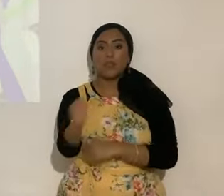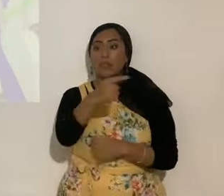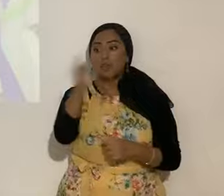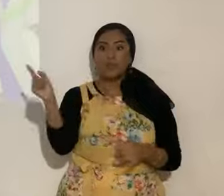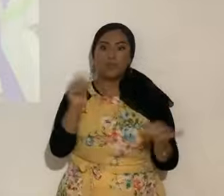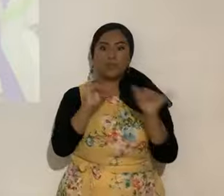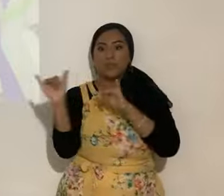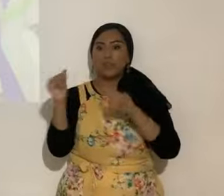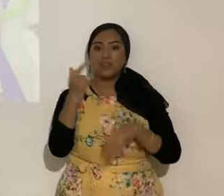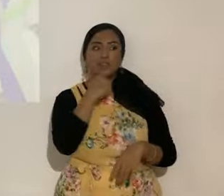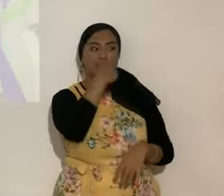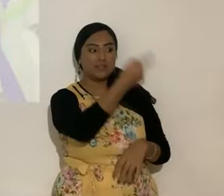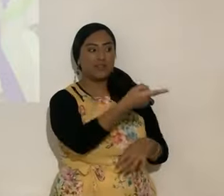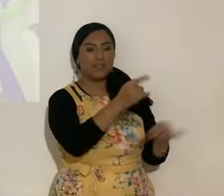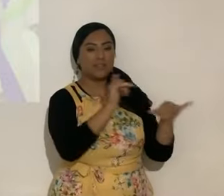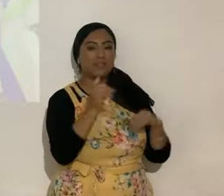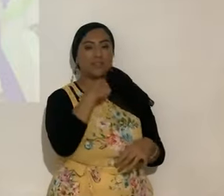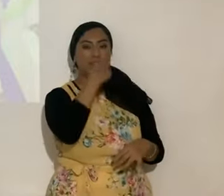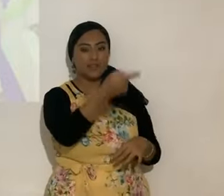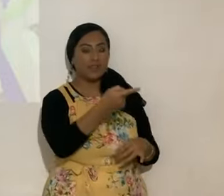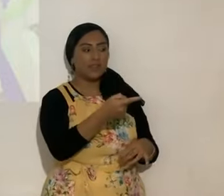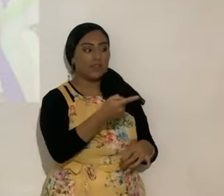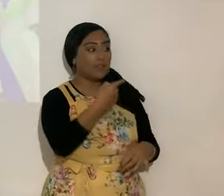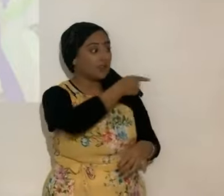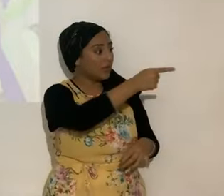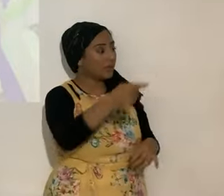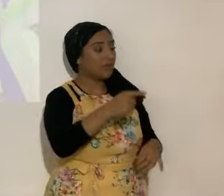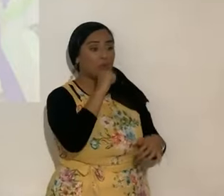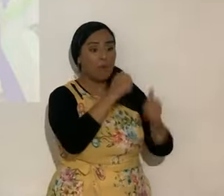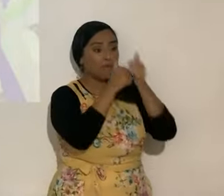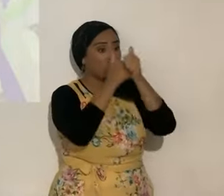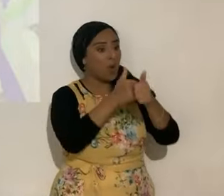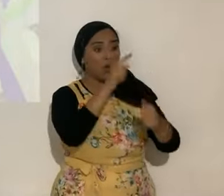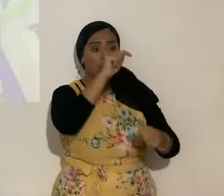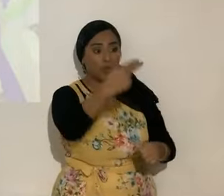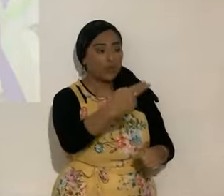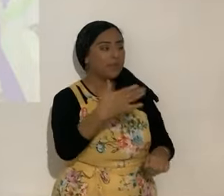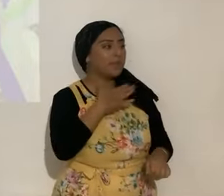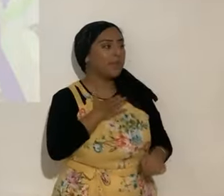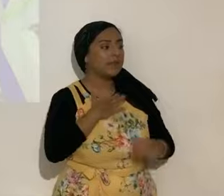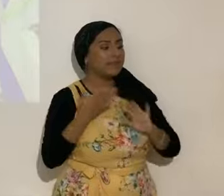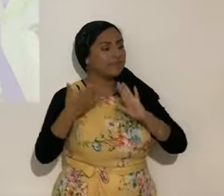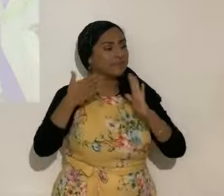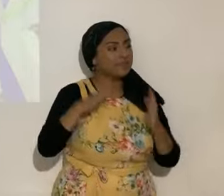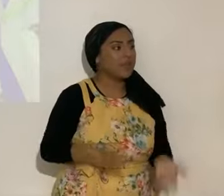les estás diciendo de una madre indirecta, como no te conviertes a la Torah, me estoy muriendo.